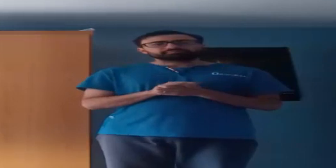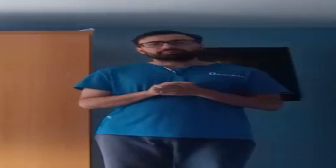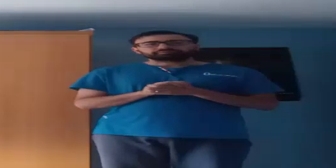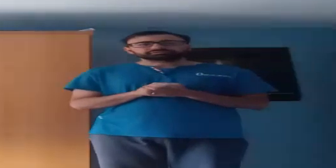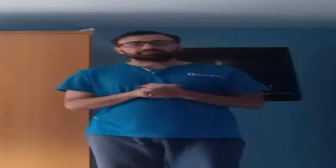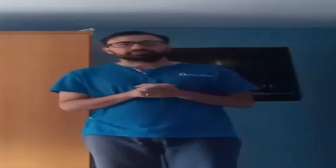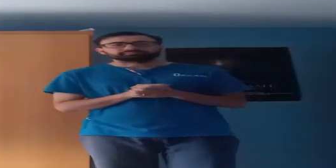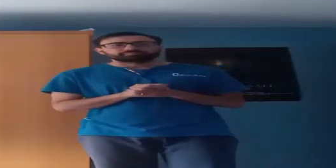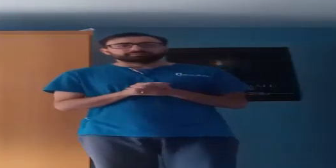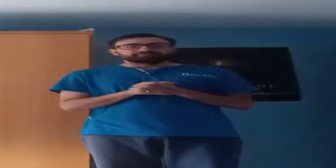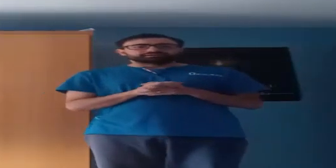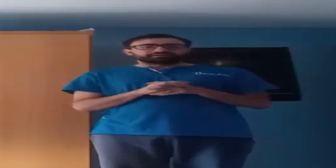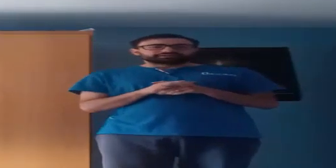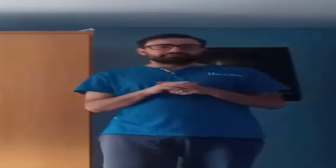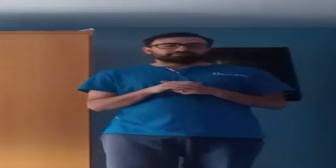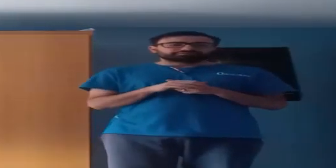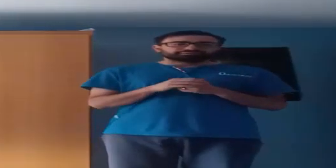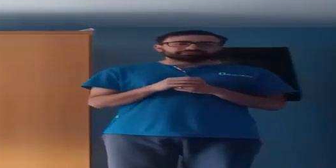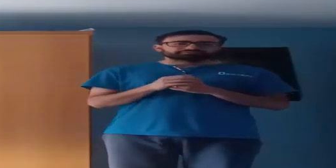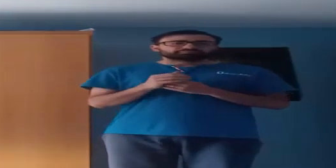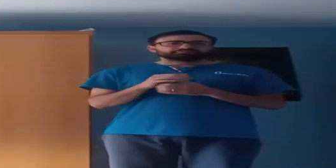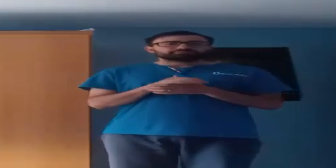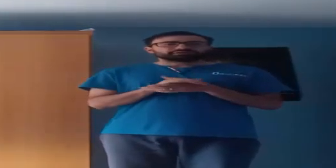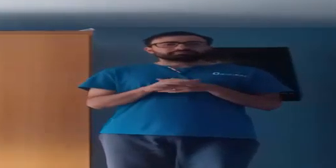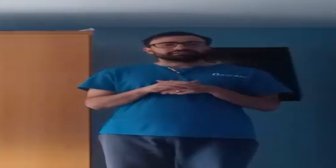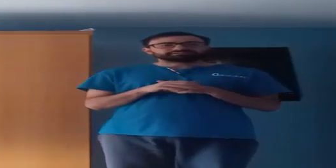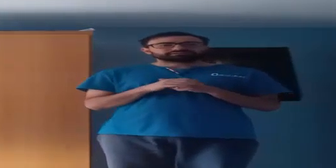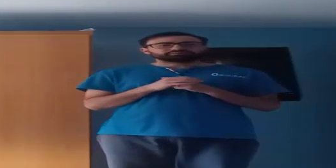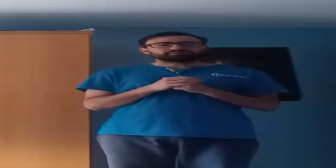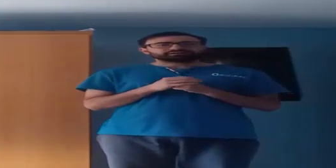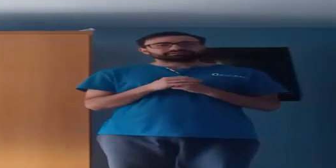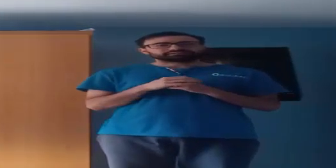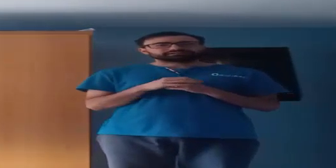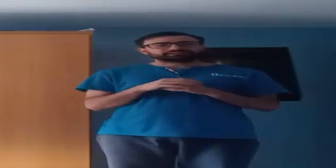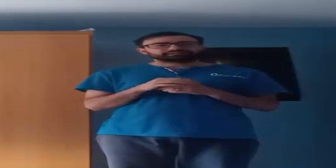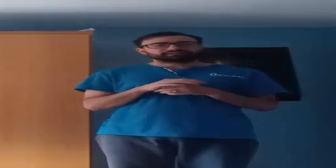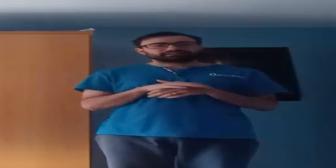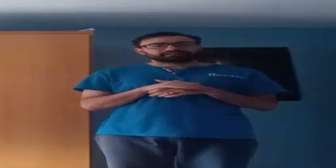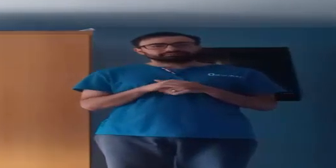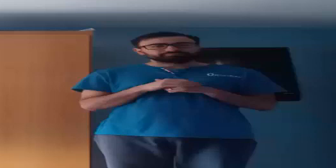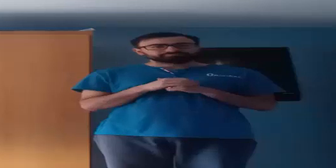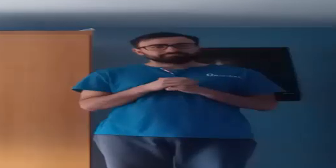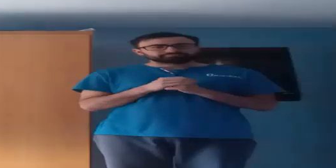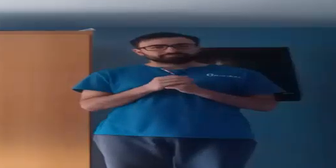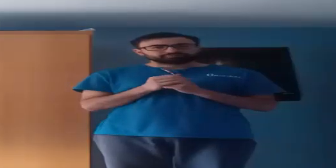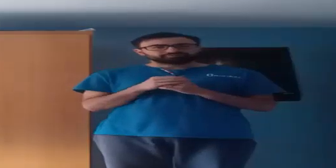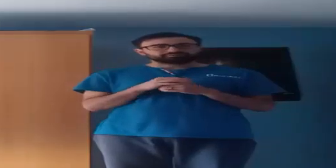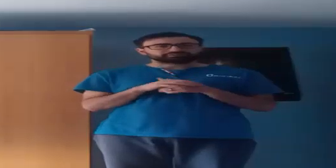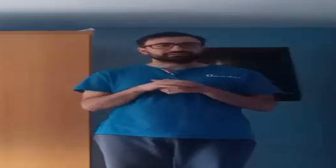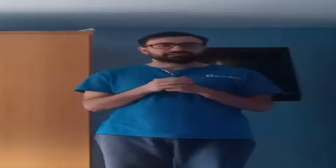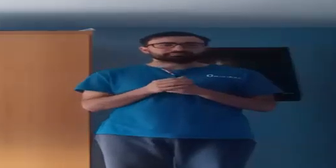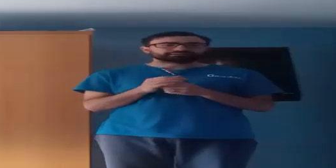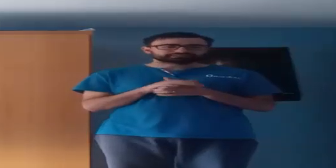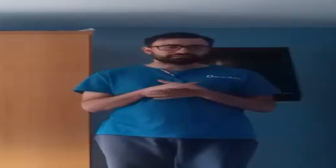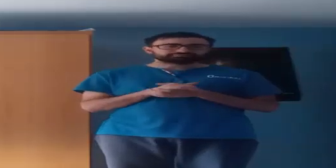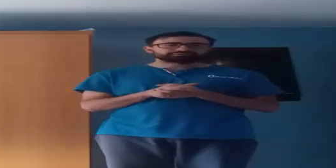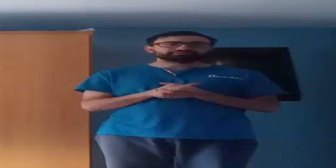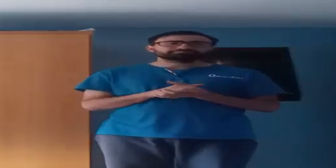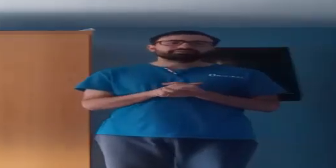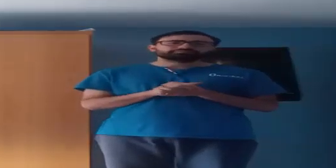Pero vamos a ver. Entonces, cuando Hermes llegó a sacar a lo que es a Perséfone,